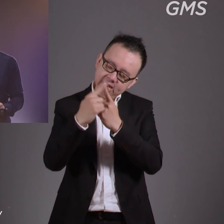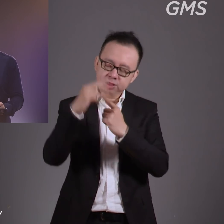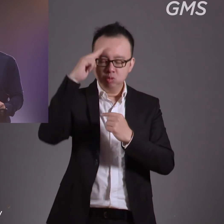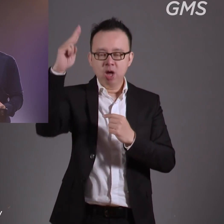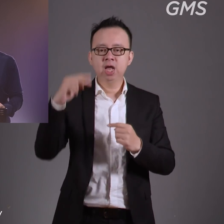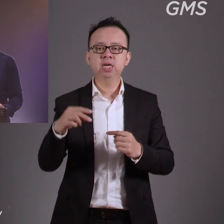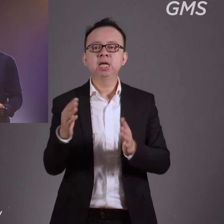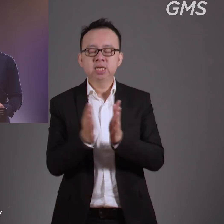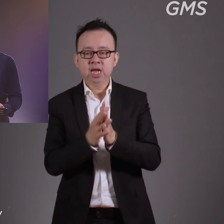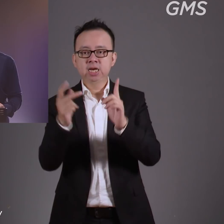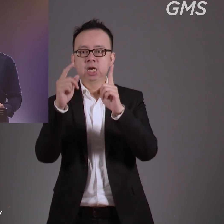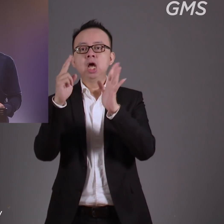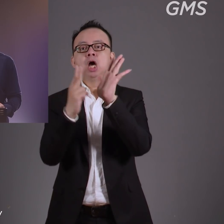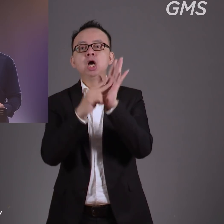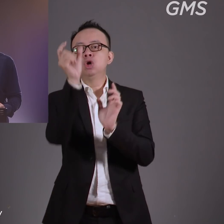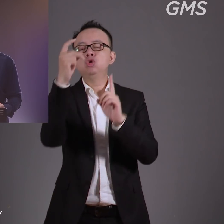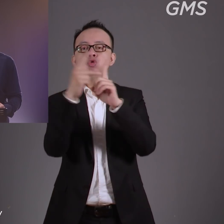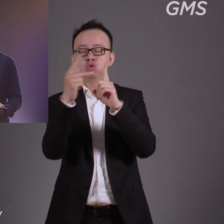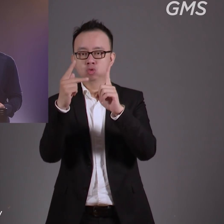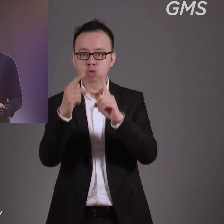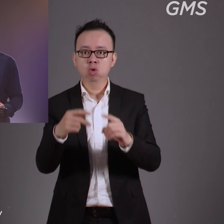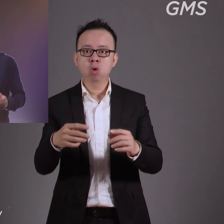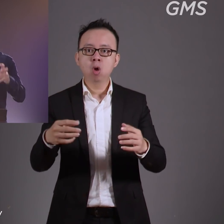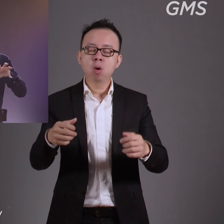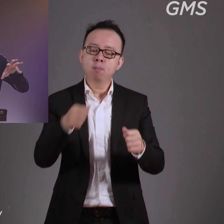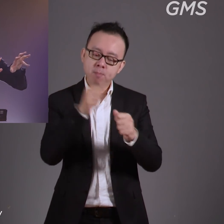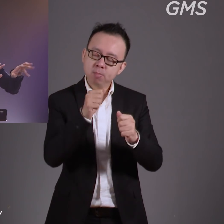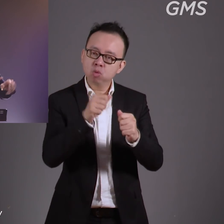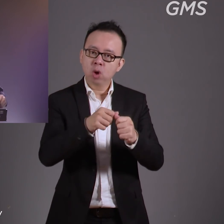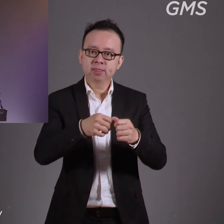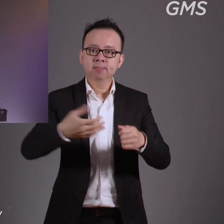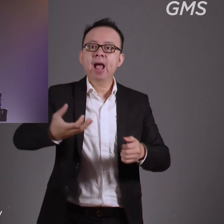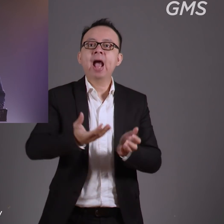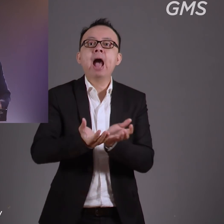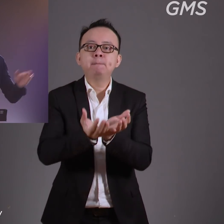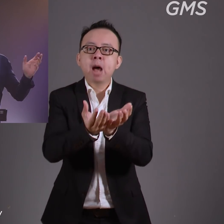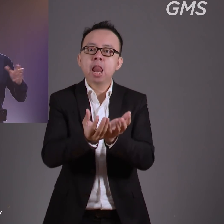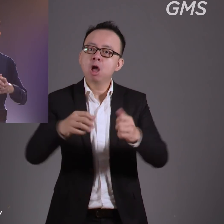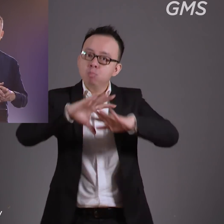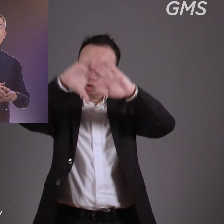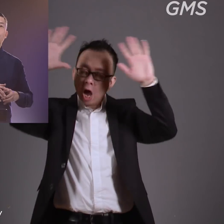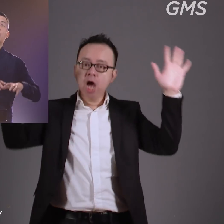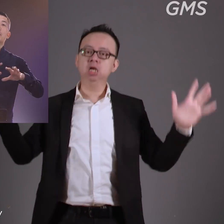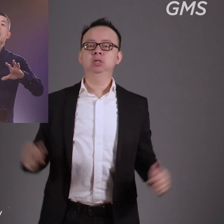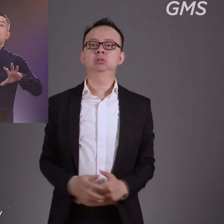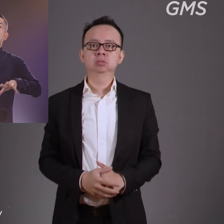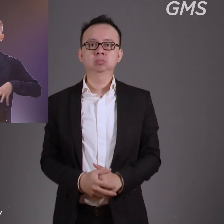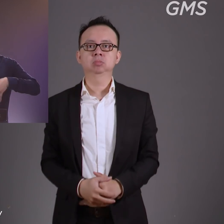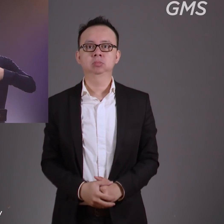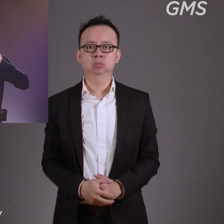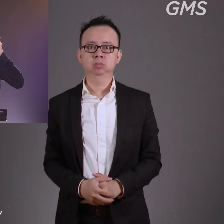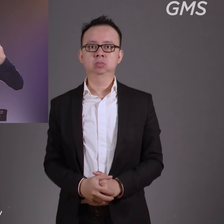tangan daripada Tuhan di perjanjian lama kepada ciptaan pertama. Sebelum air bah, lalu Tuhan